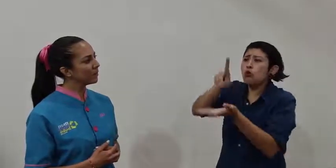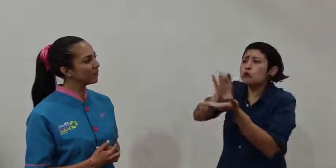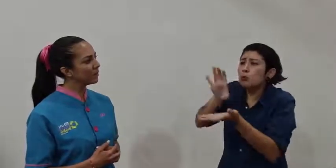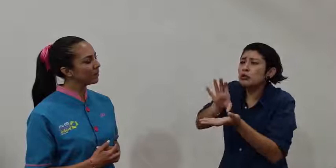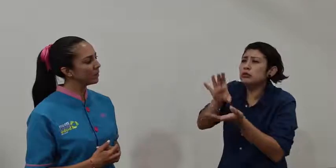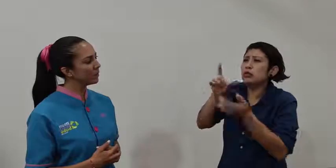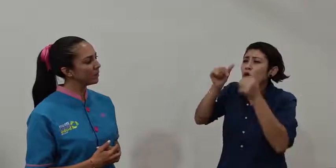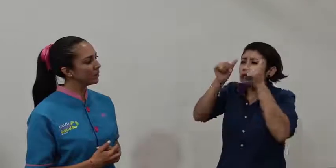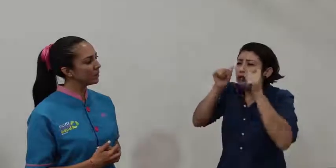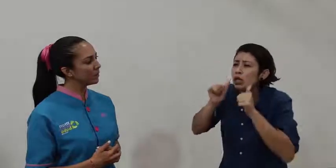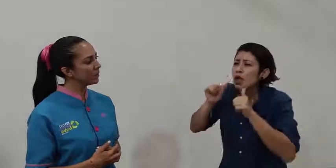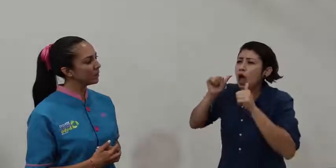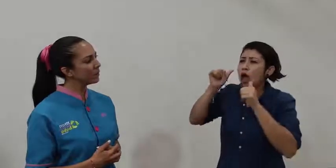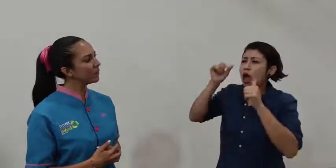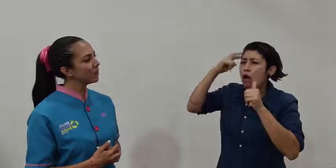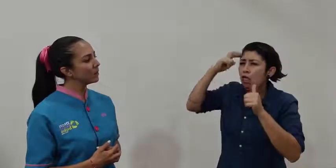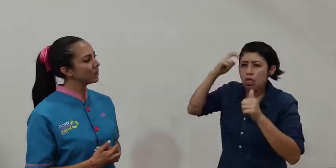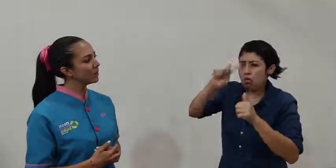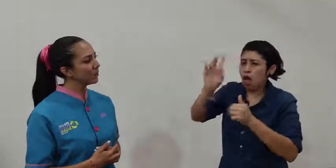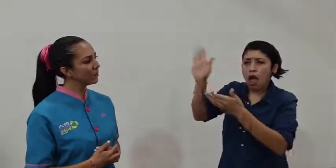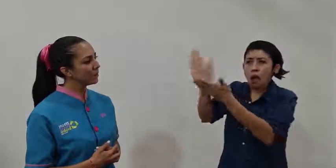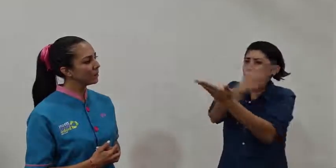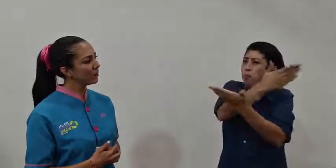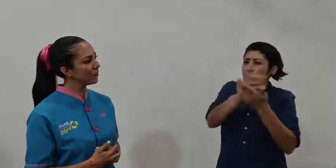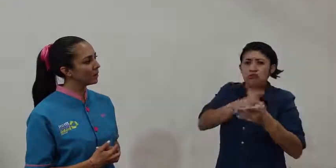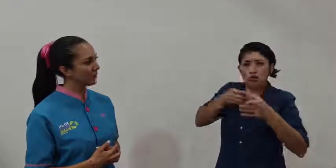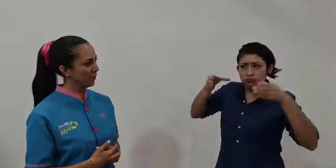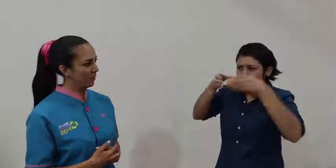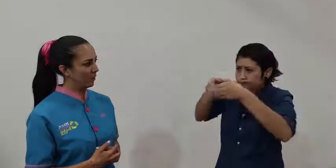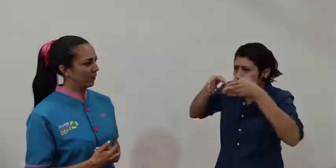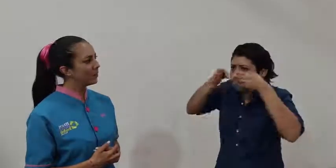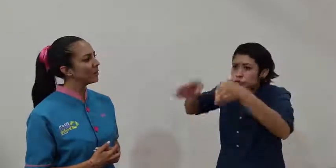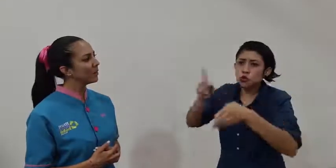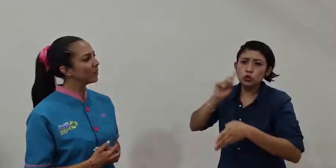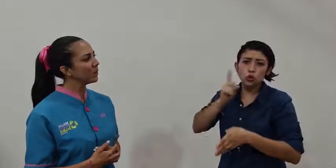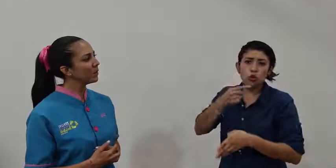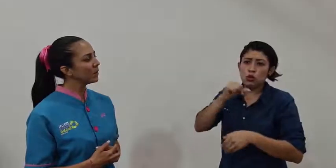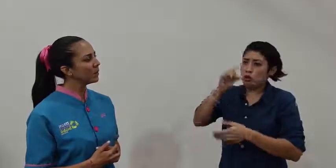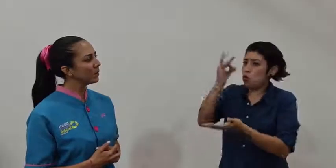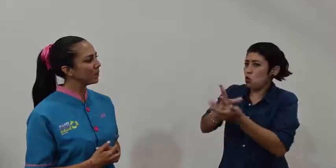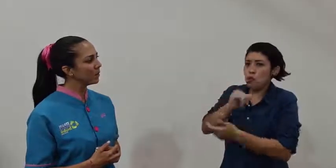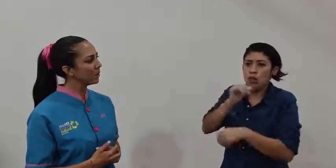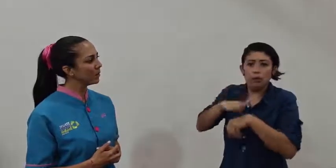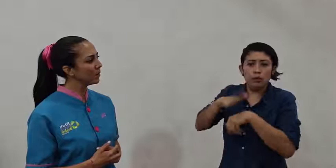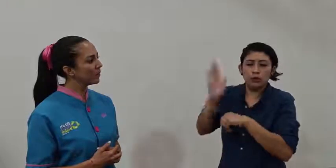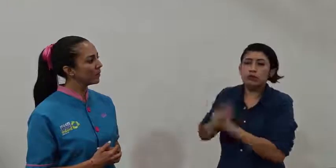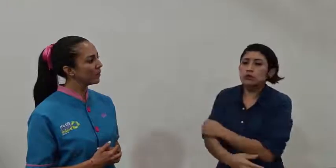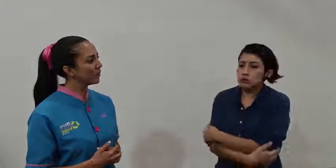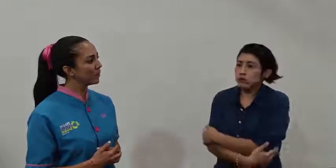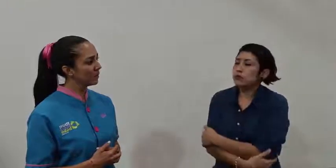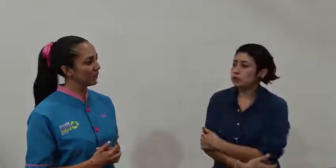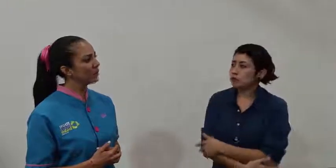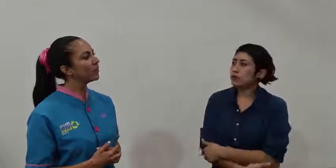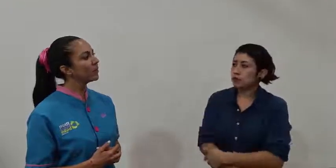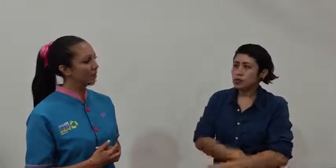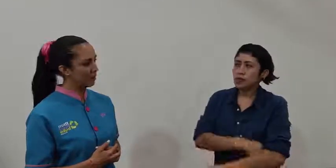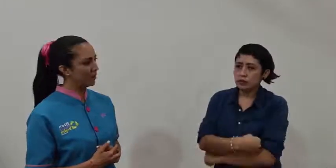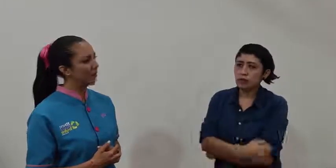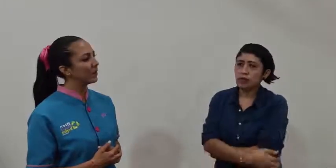con lengua de señas. No es un CAM, es una escuela que se dedica solamente a los niños sordos. Sí